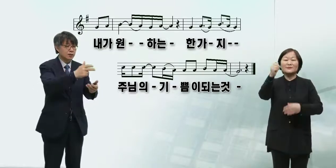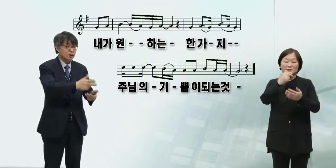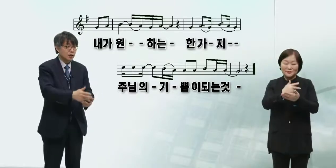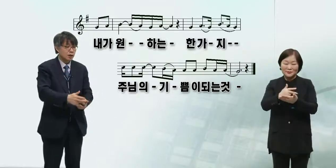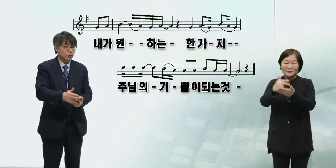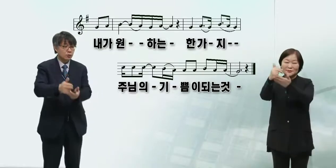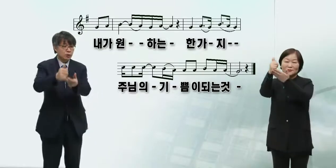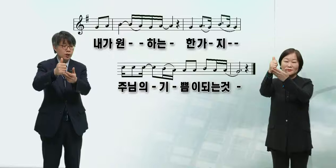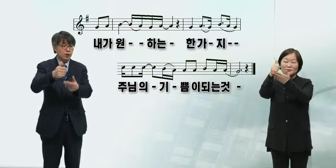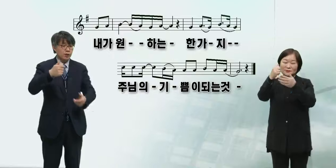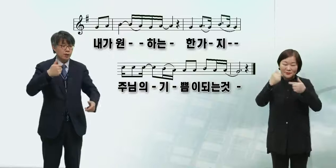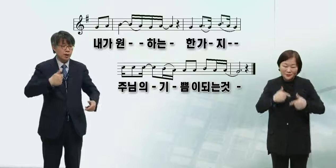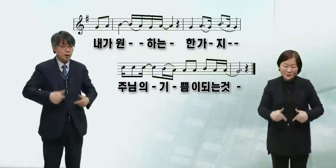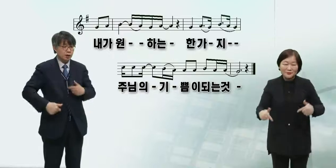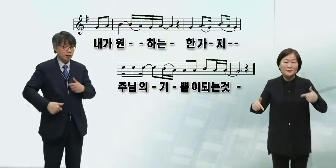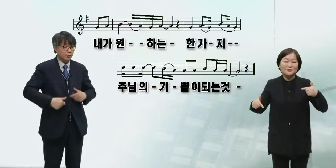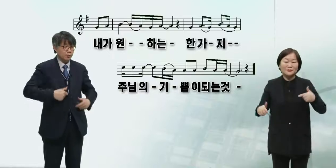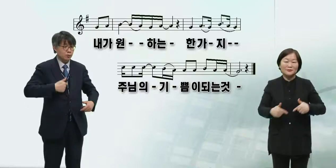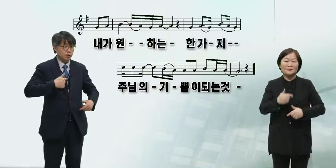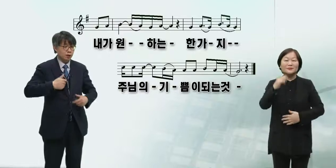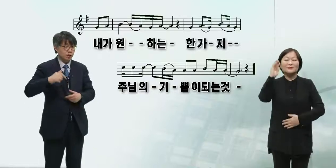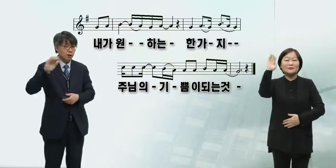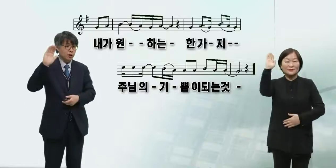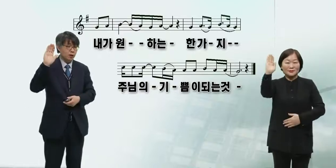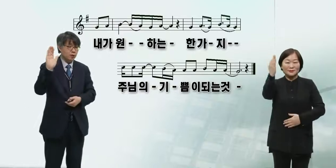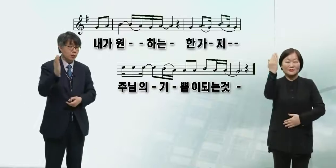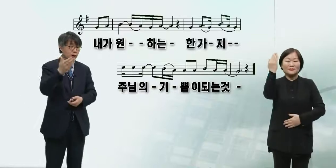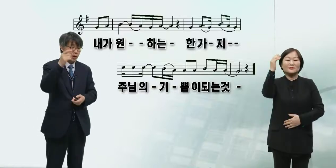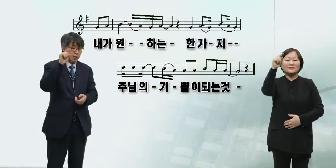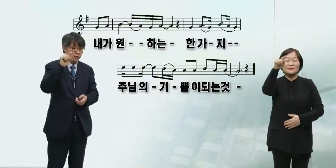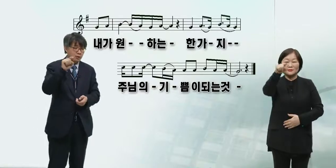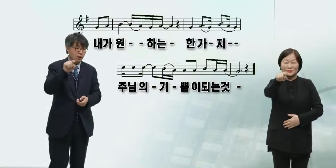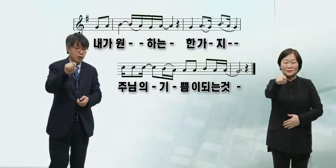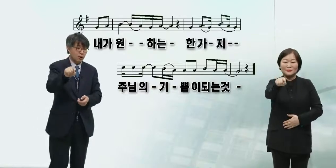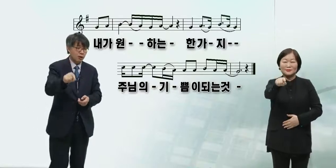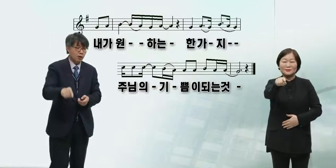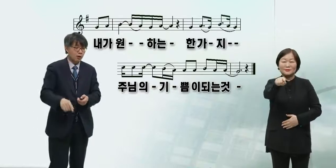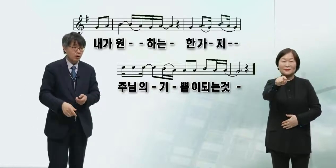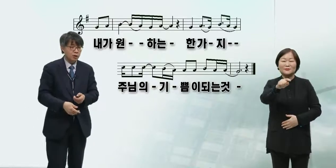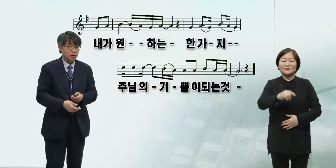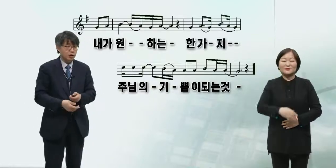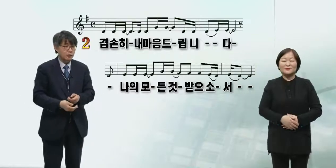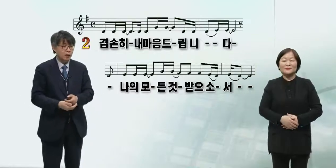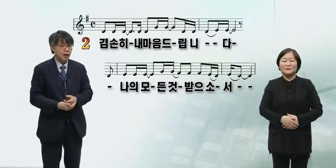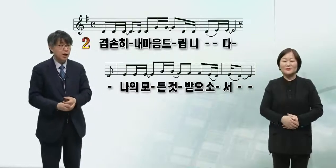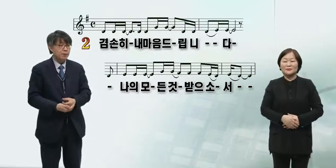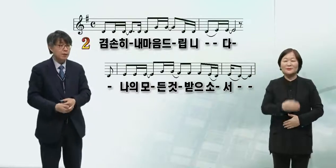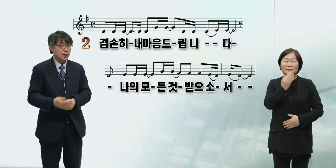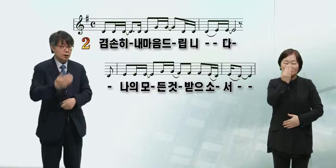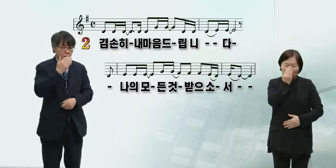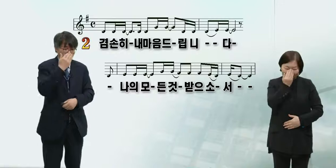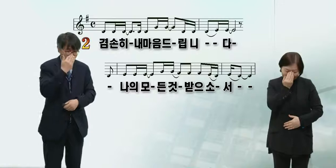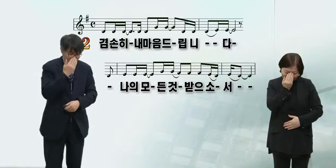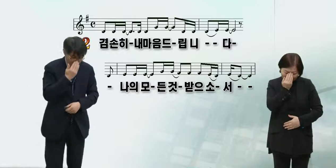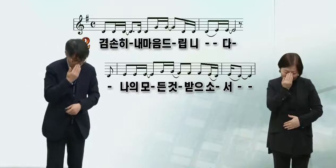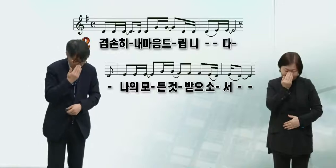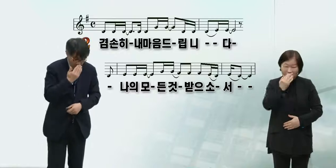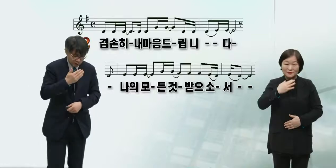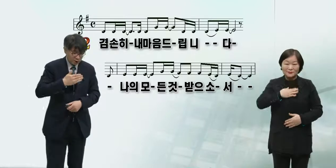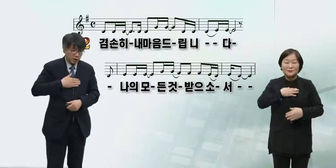가지, 주님의 기쁨이 되는 것. 2절입니다. 겸손히